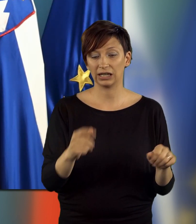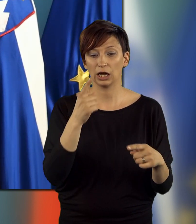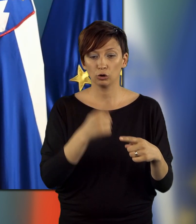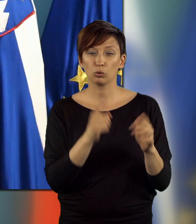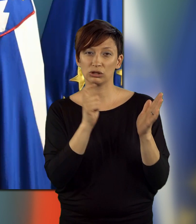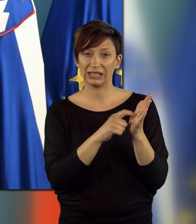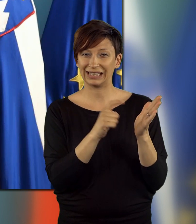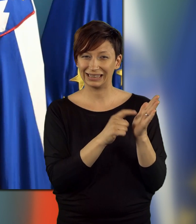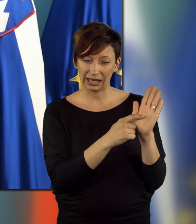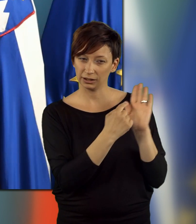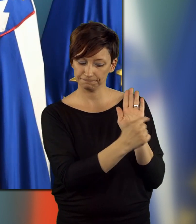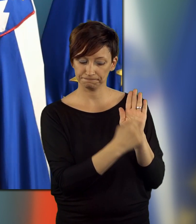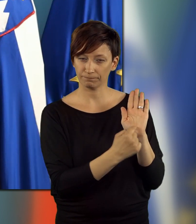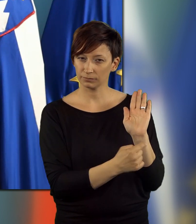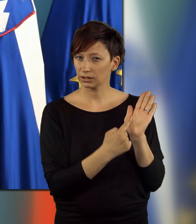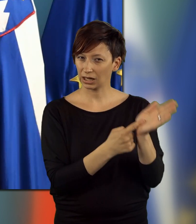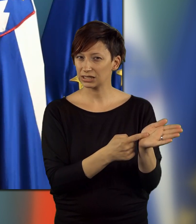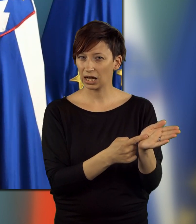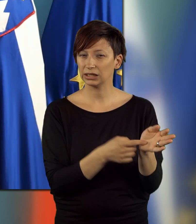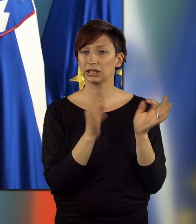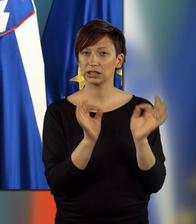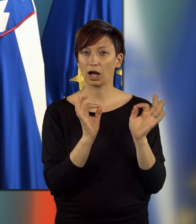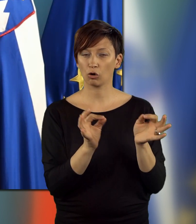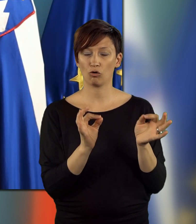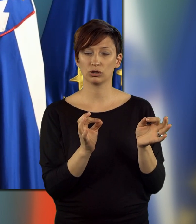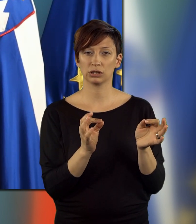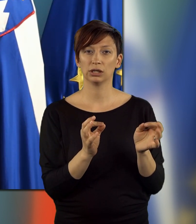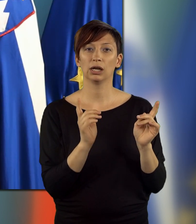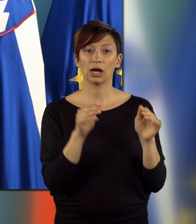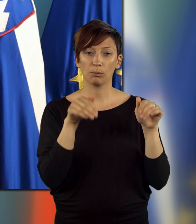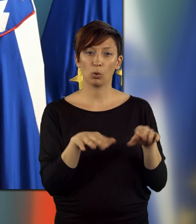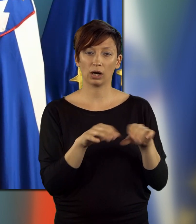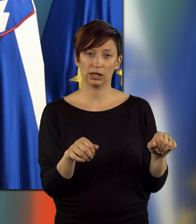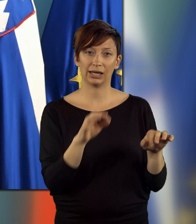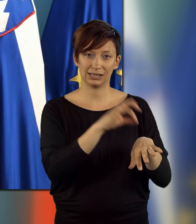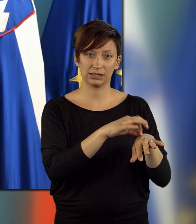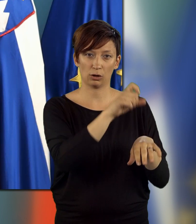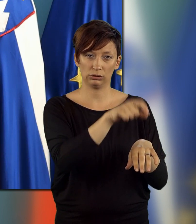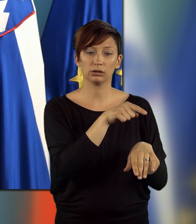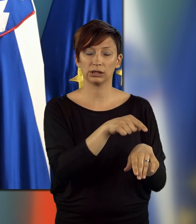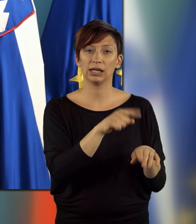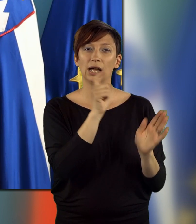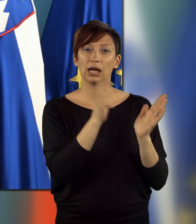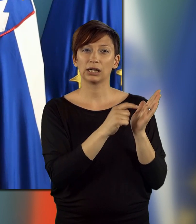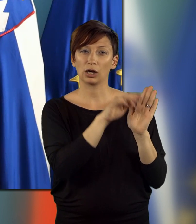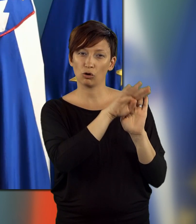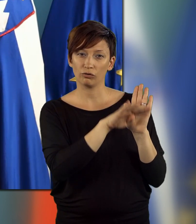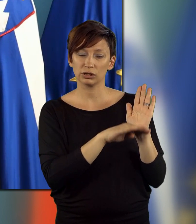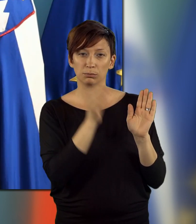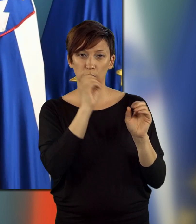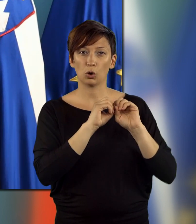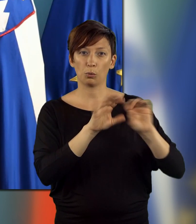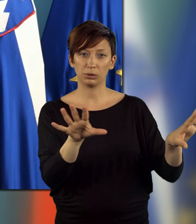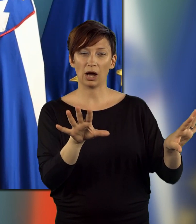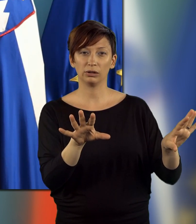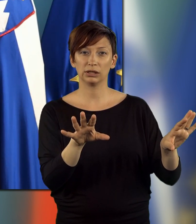točni kriteriji in tudi kazalniki kakovosti. Nekateri bodo bodo objavljeni in jih bodo